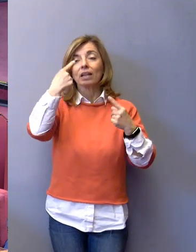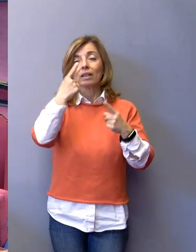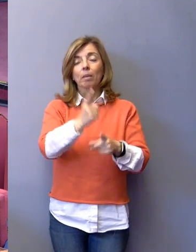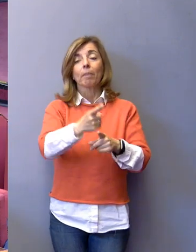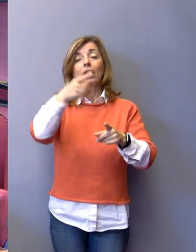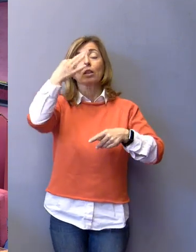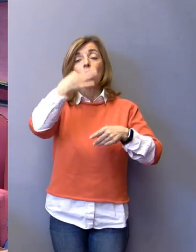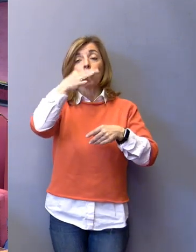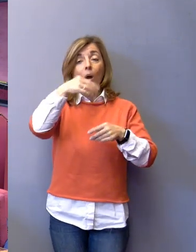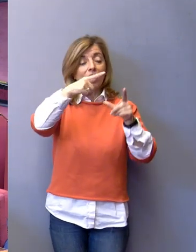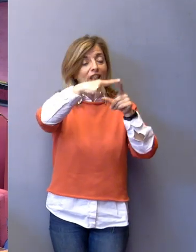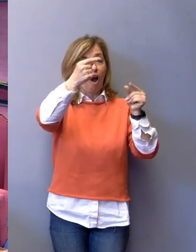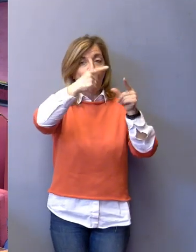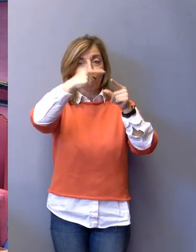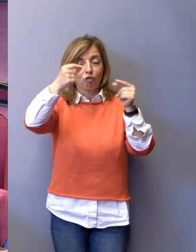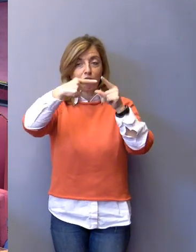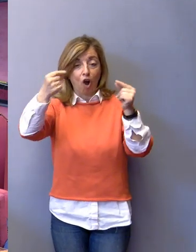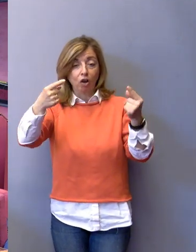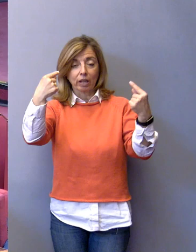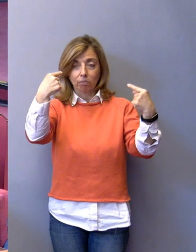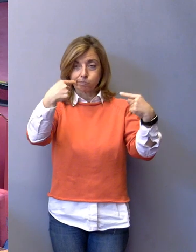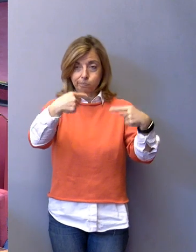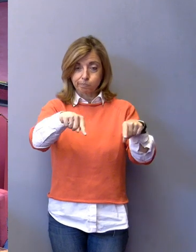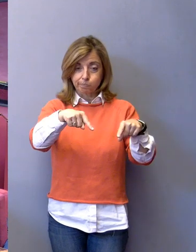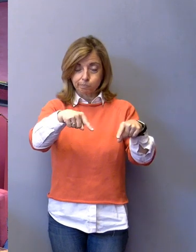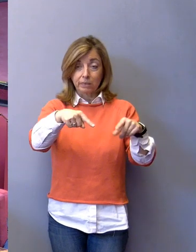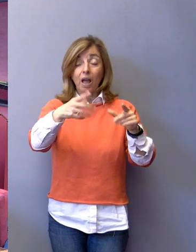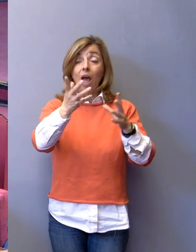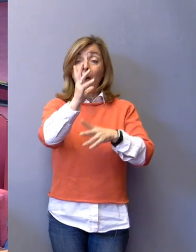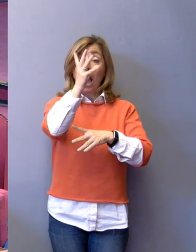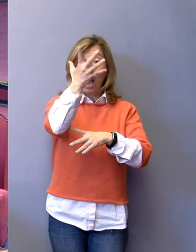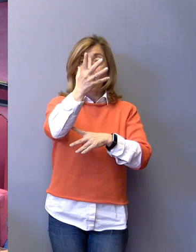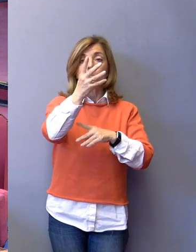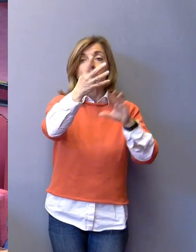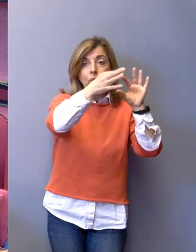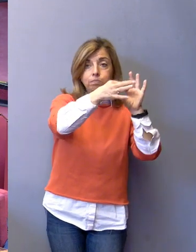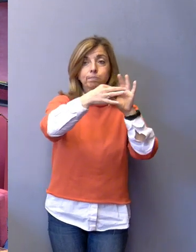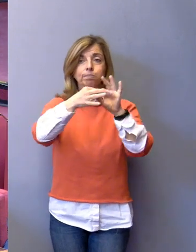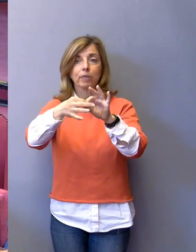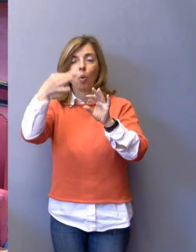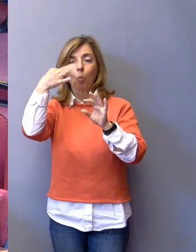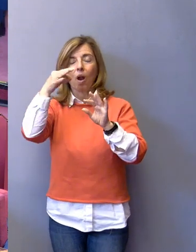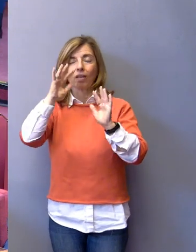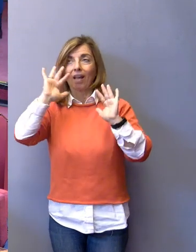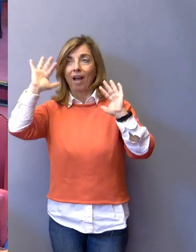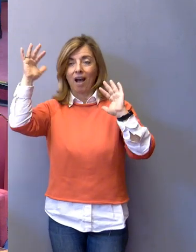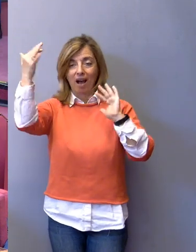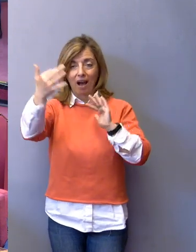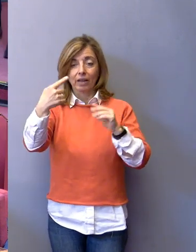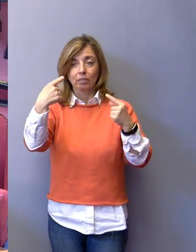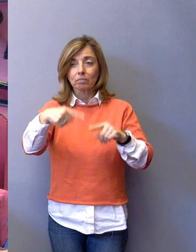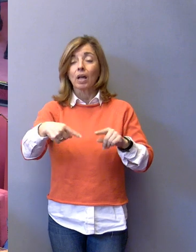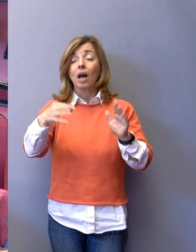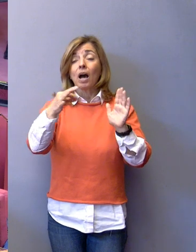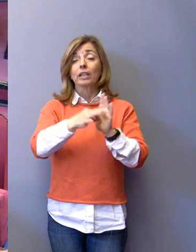come l'albero possa intervenire davvero sulla qualità dell'aria Allora noi rileviamo che nell'articolo 7 delle norme Generali